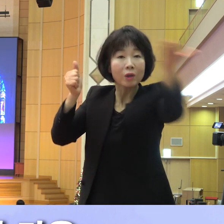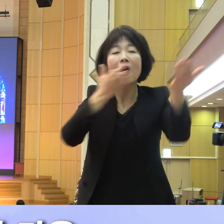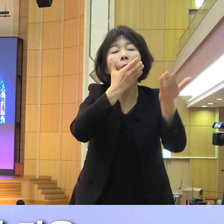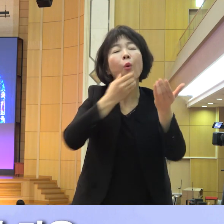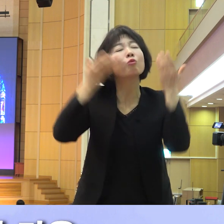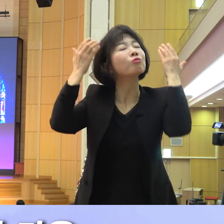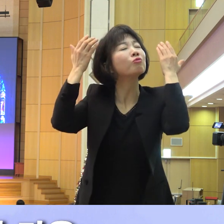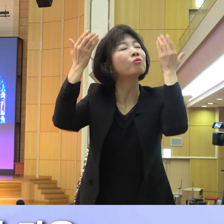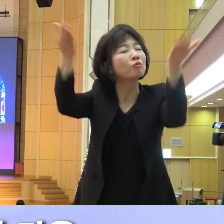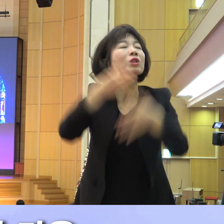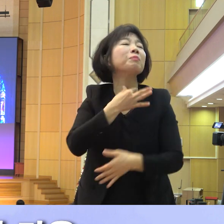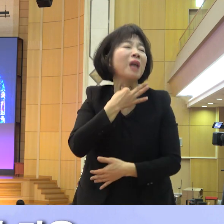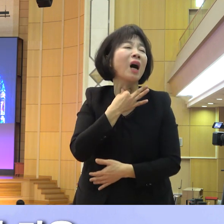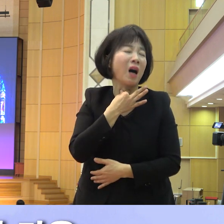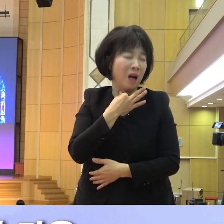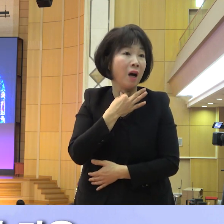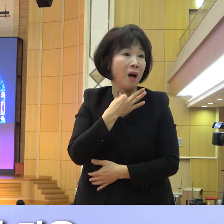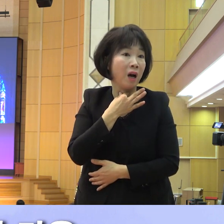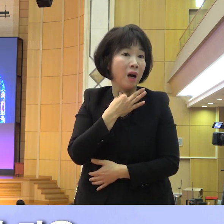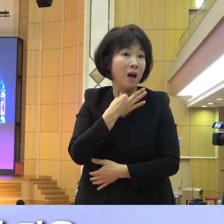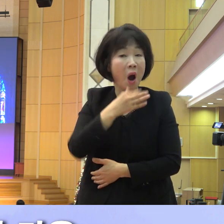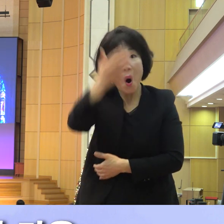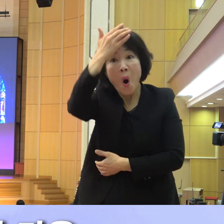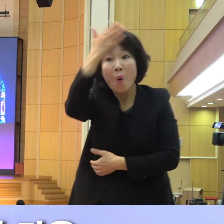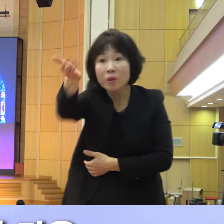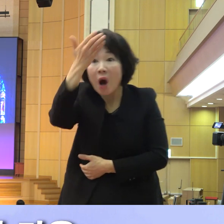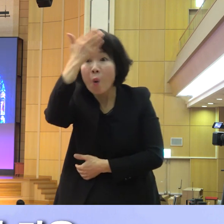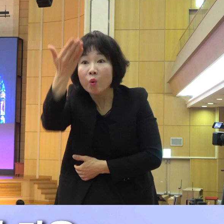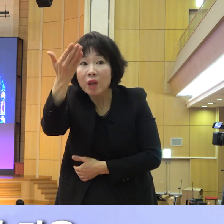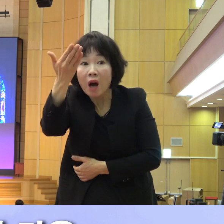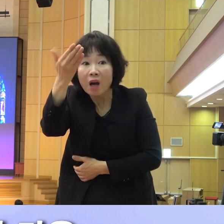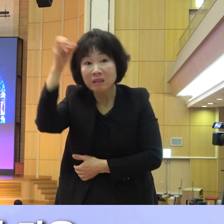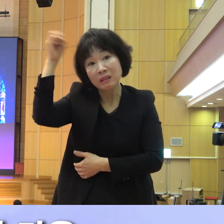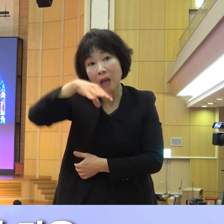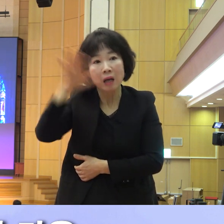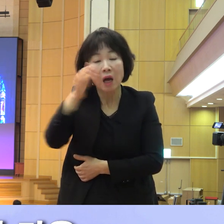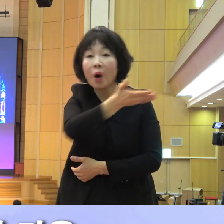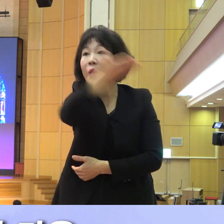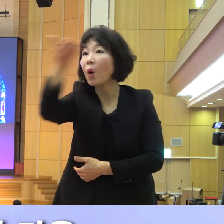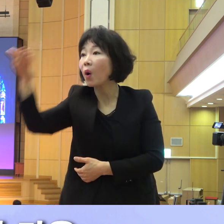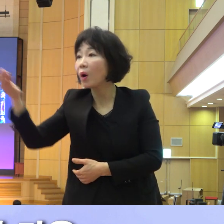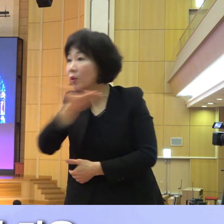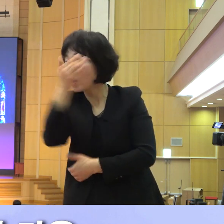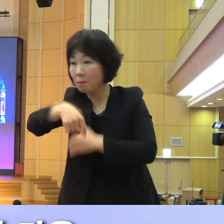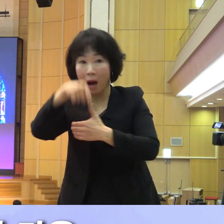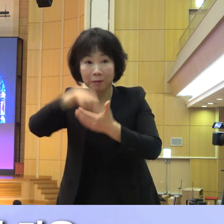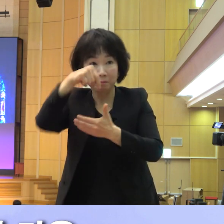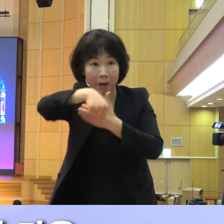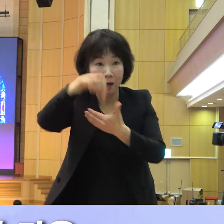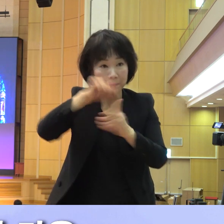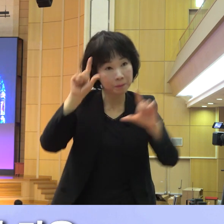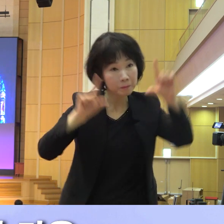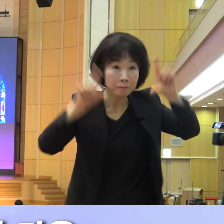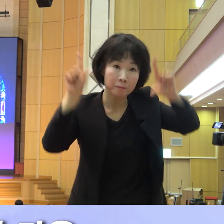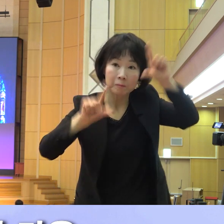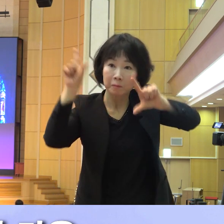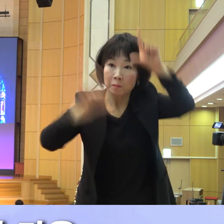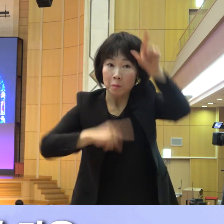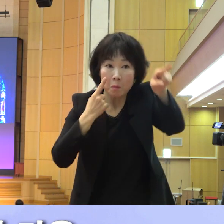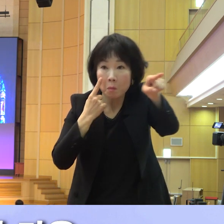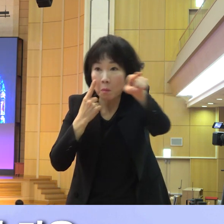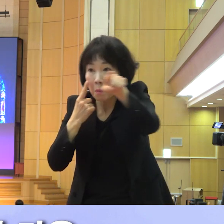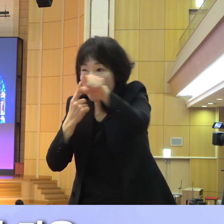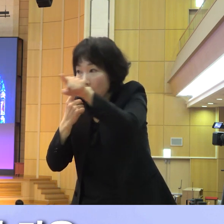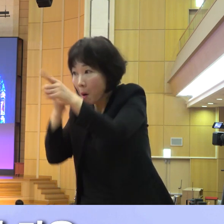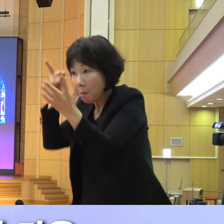때 그냥 주는 것이 아니고 너희의 마음을 알아보고 따라서